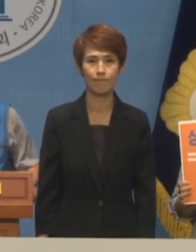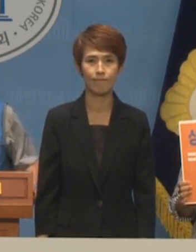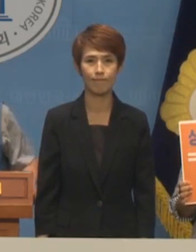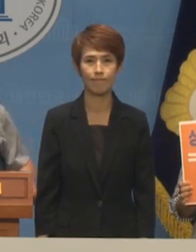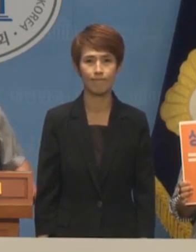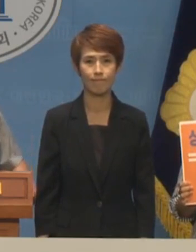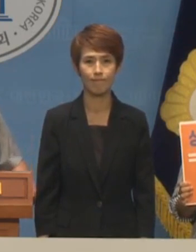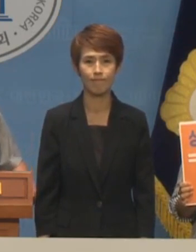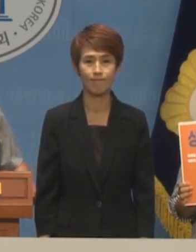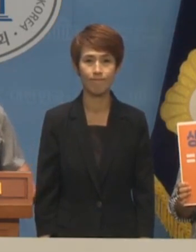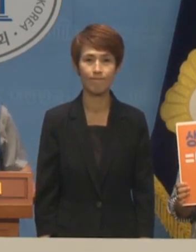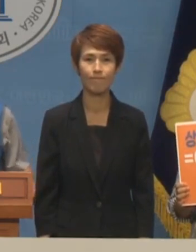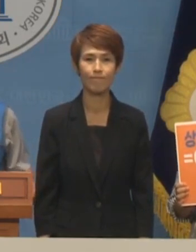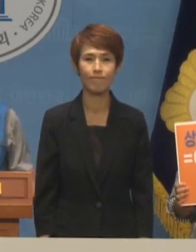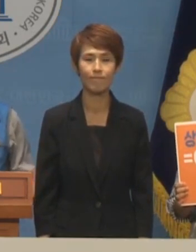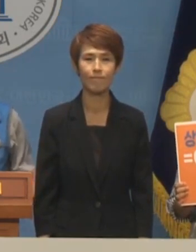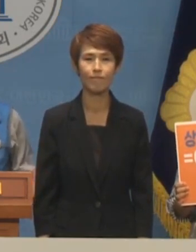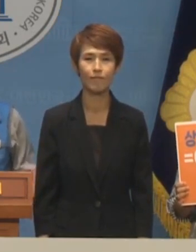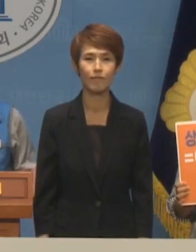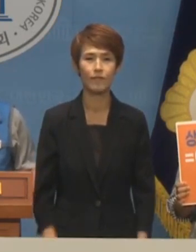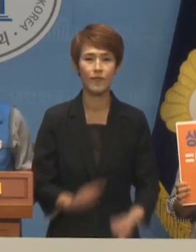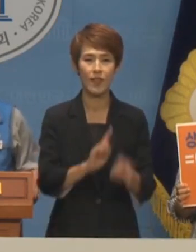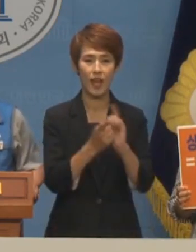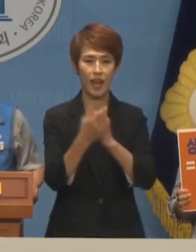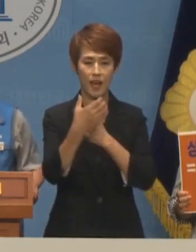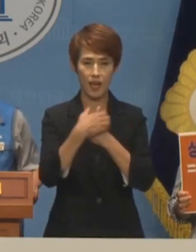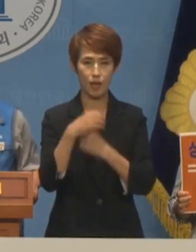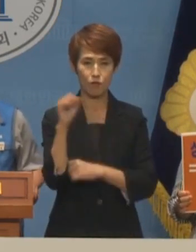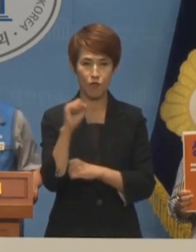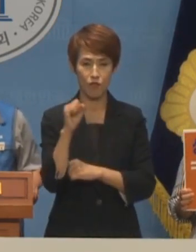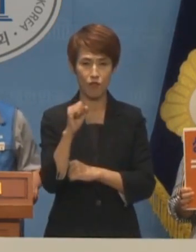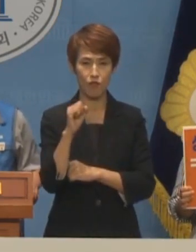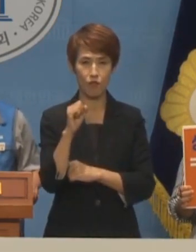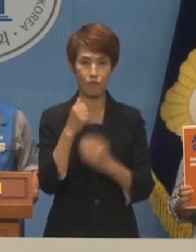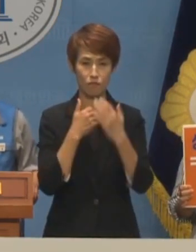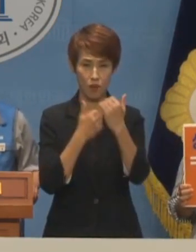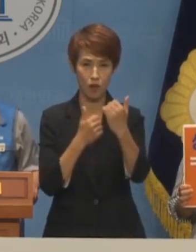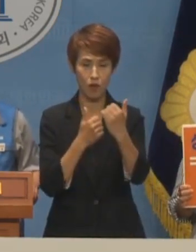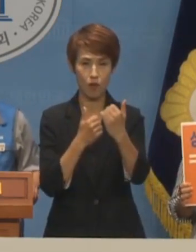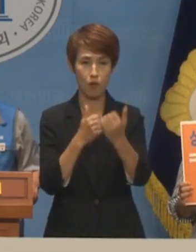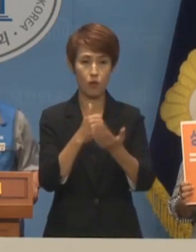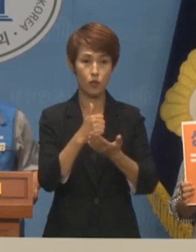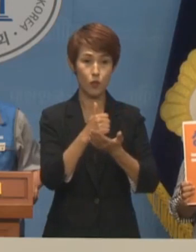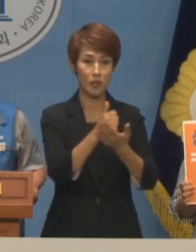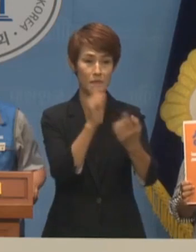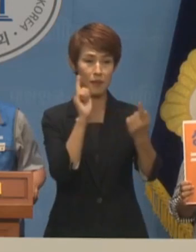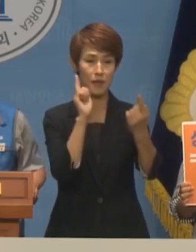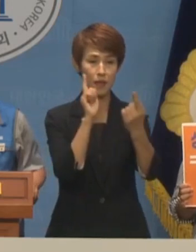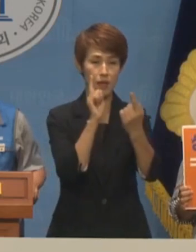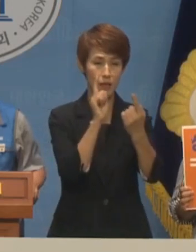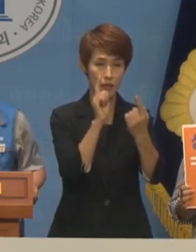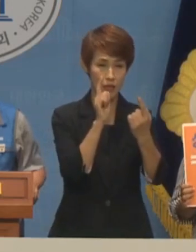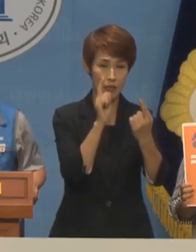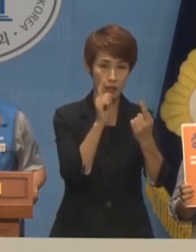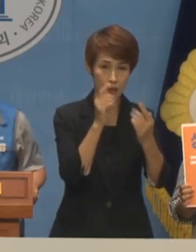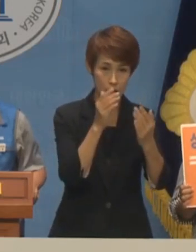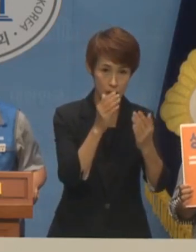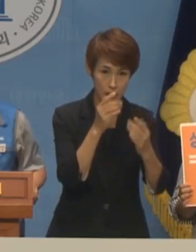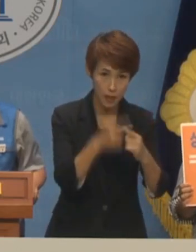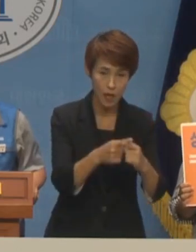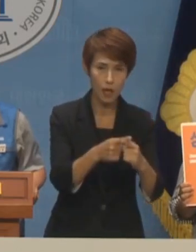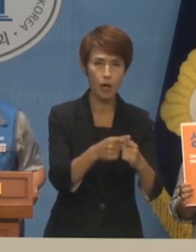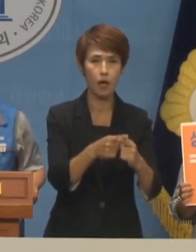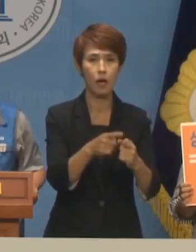예, 현장에서는 대리운전을 부른 손님을 만나러 가다가 또는 운전을 하다가